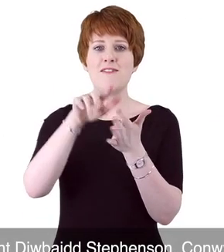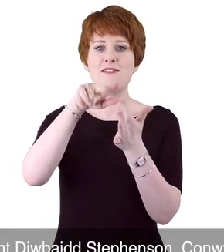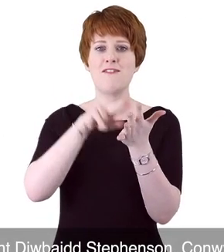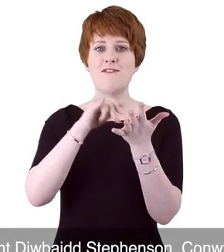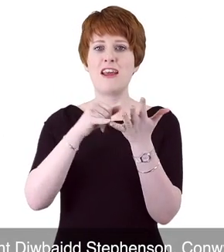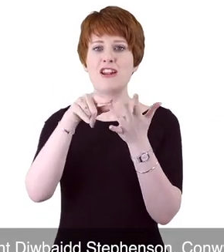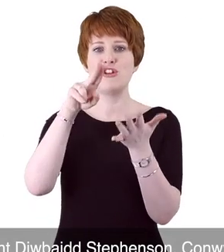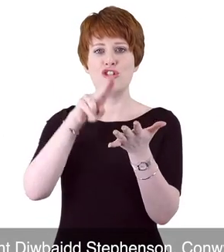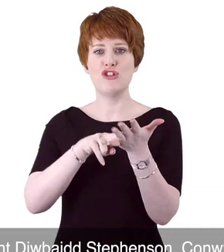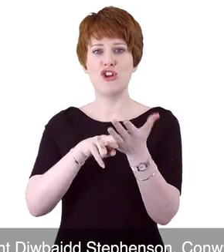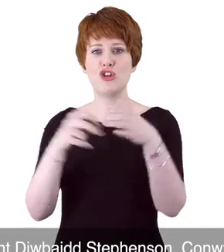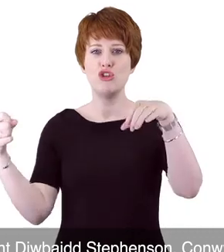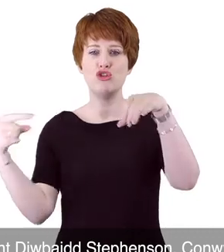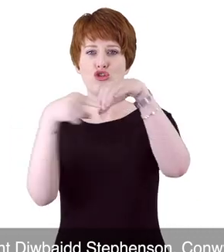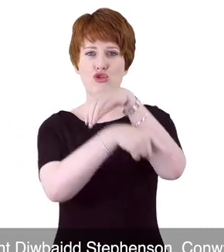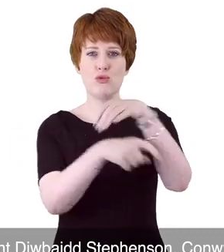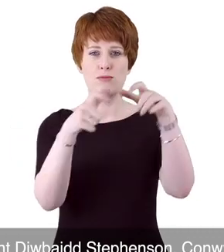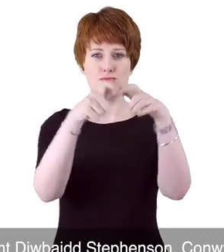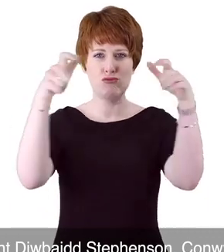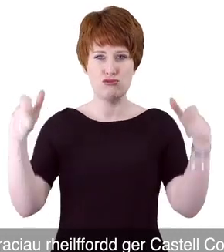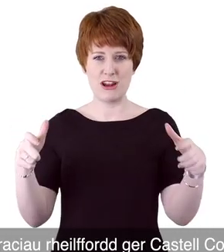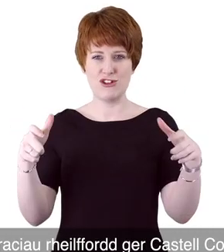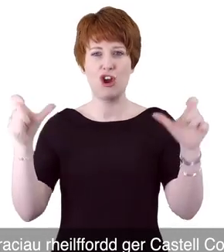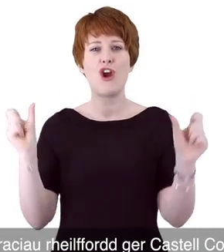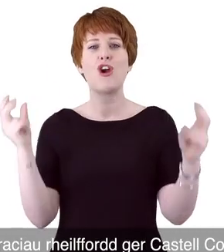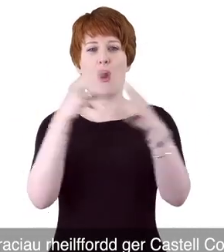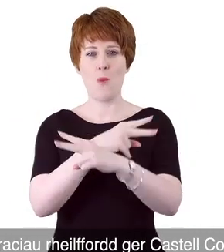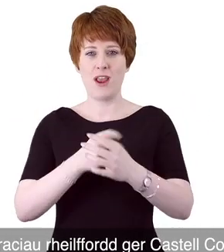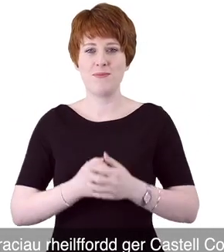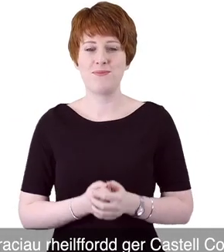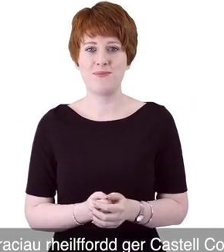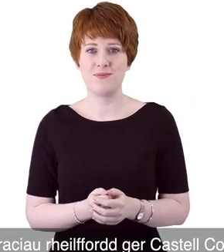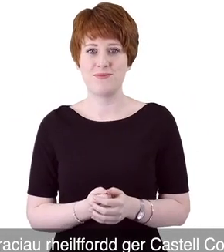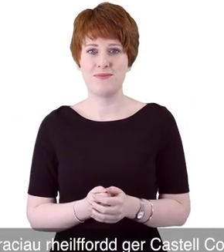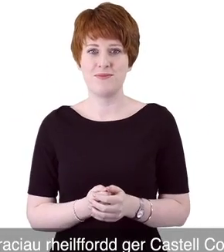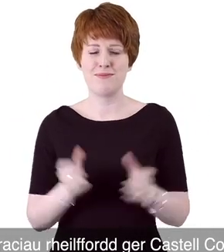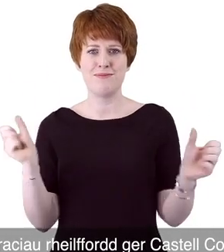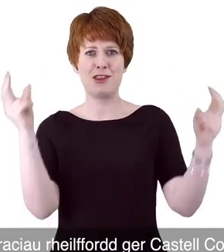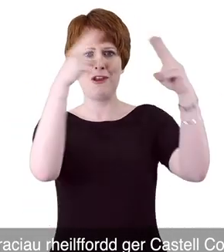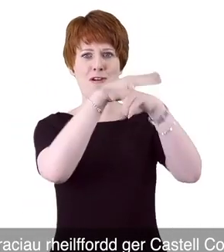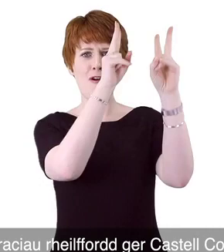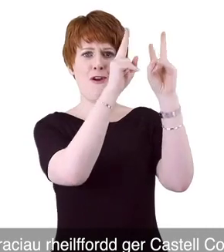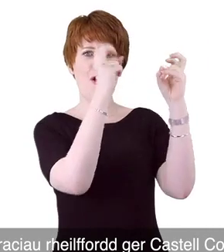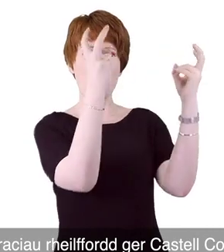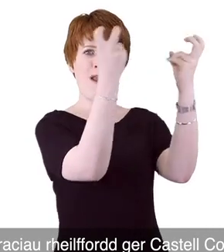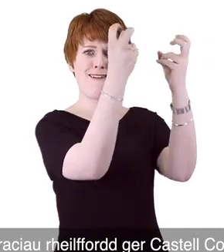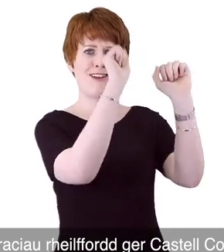Pont Diwbaidd Stevenson, Conwy. Mae'r traciau rheilffordd ger Castell Conwy yn ymddangos o ddau diwb